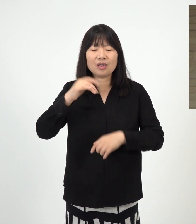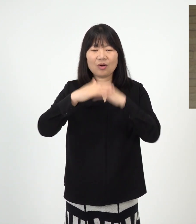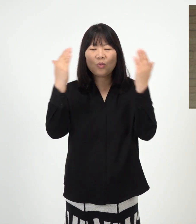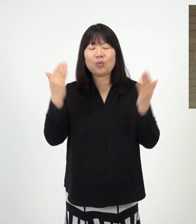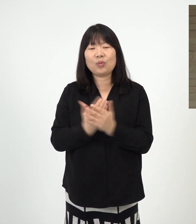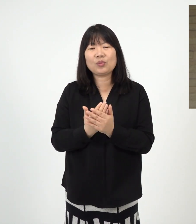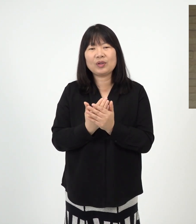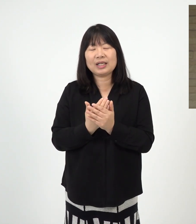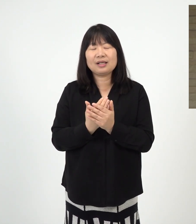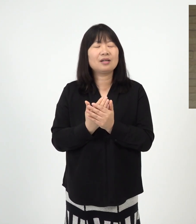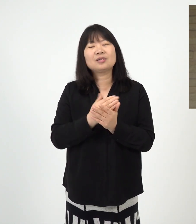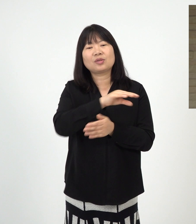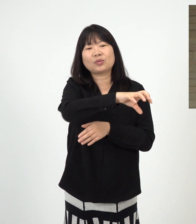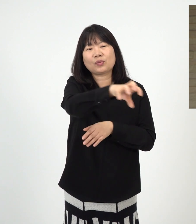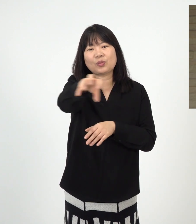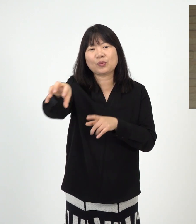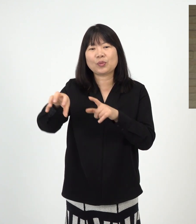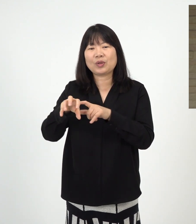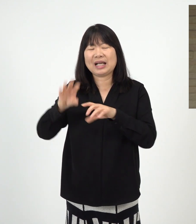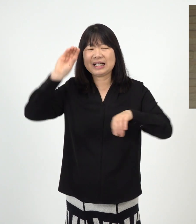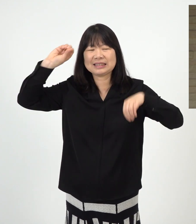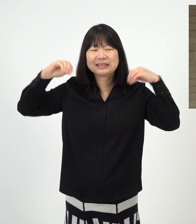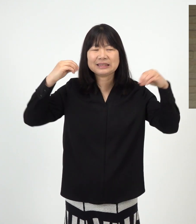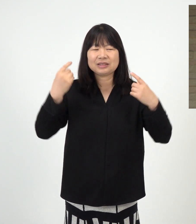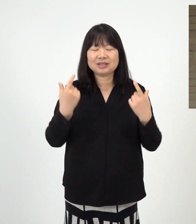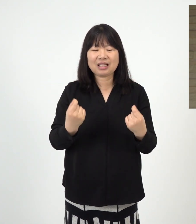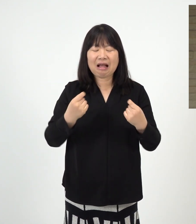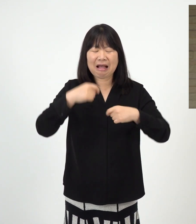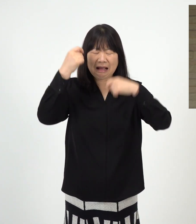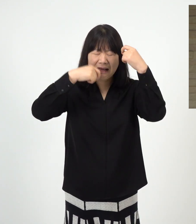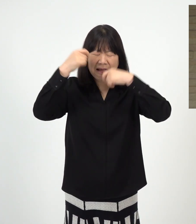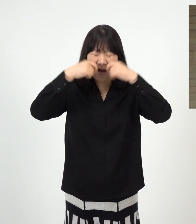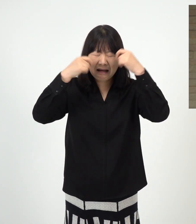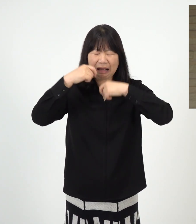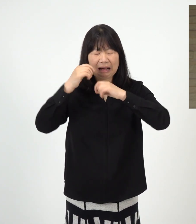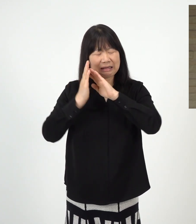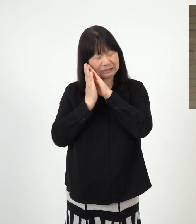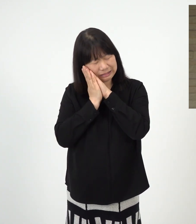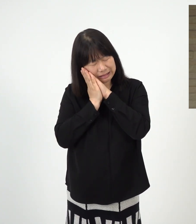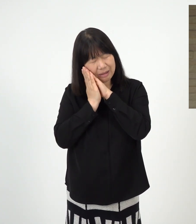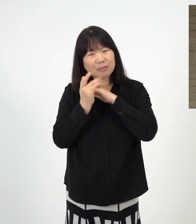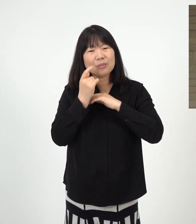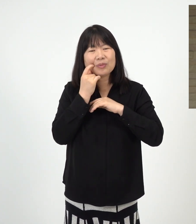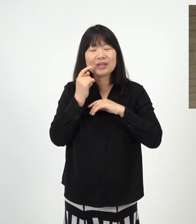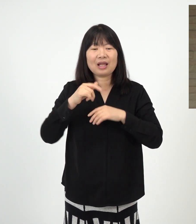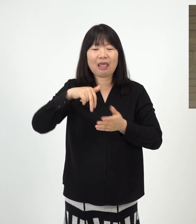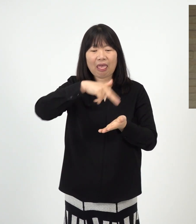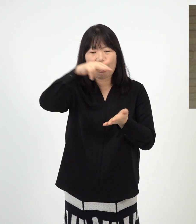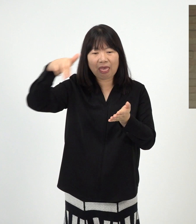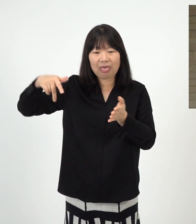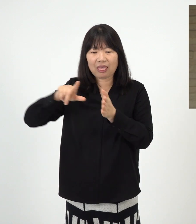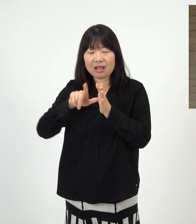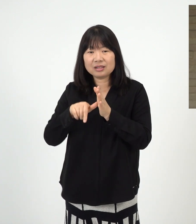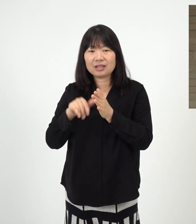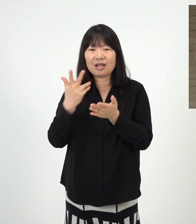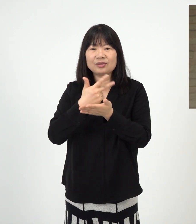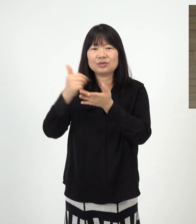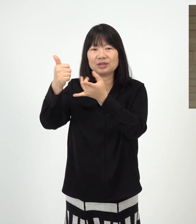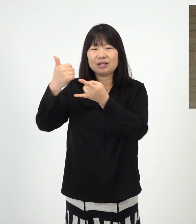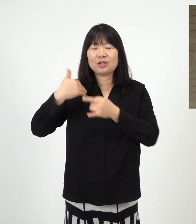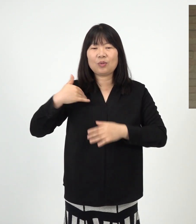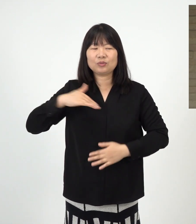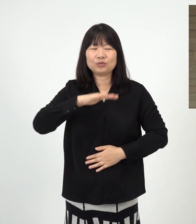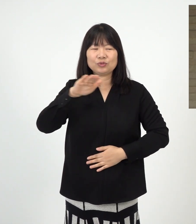온 들녘을 짐승처럼 울부짖으며 잠 못 이루고 헤매고 다닐 때 주님이